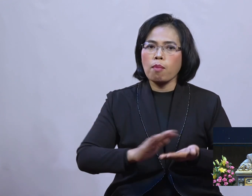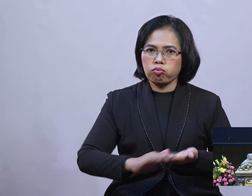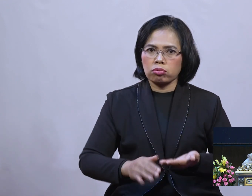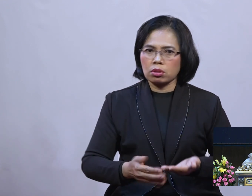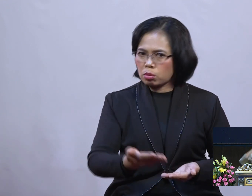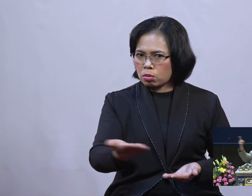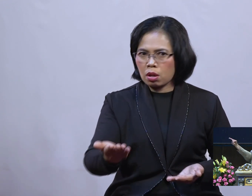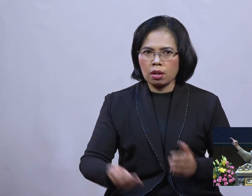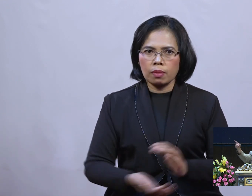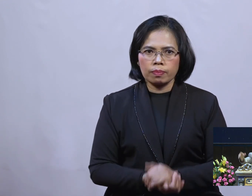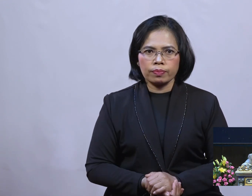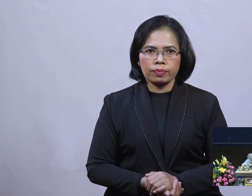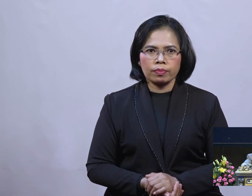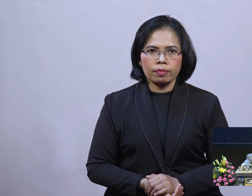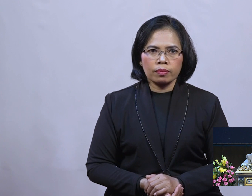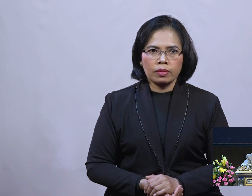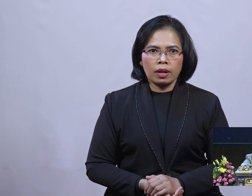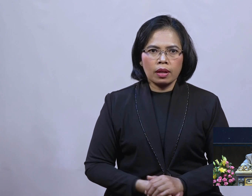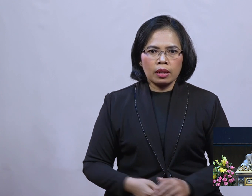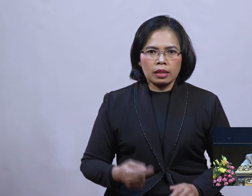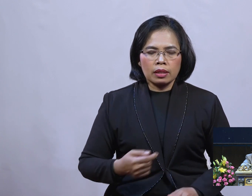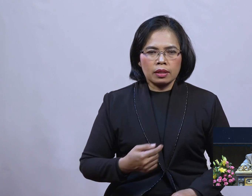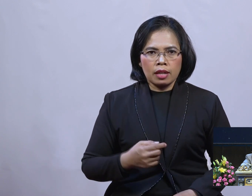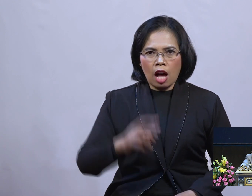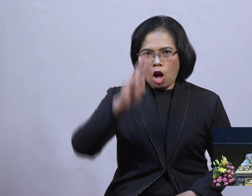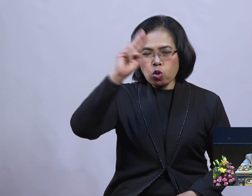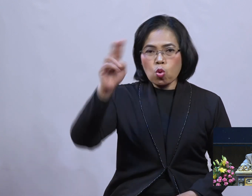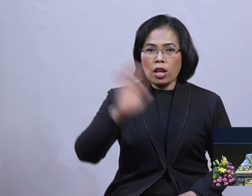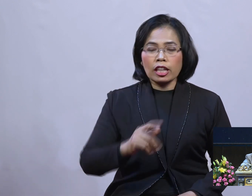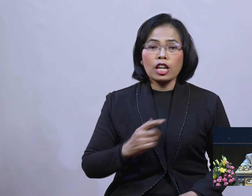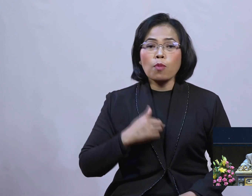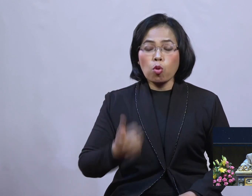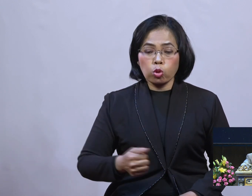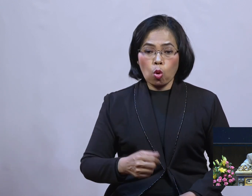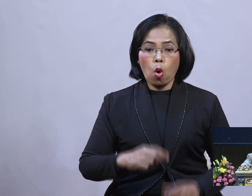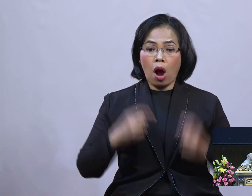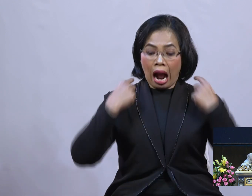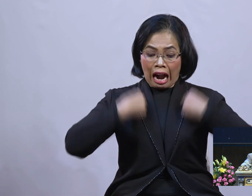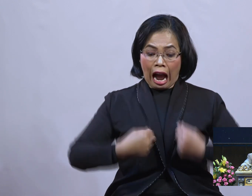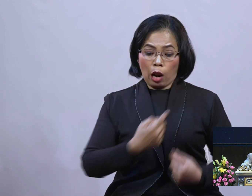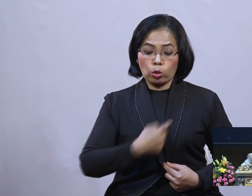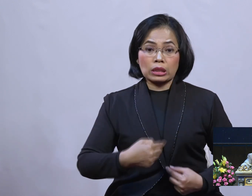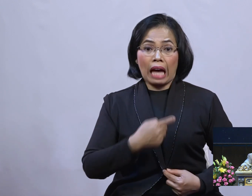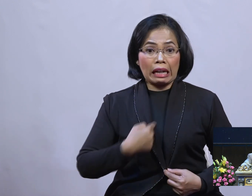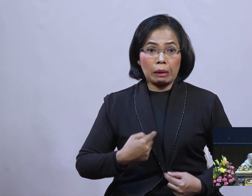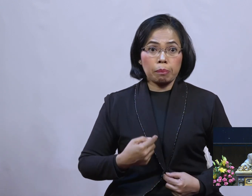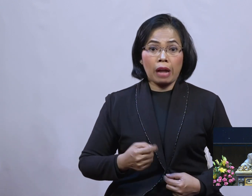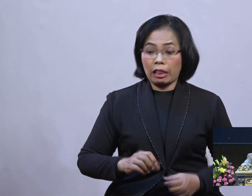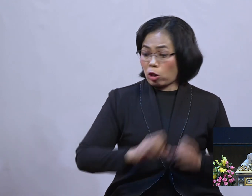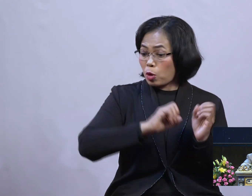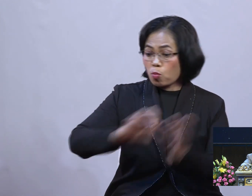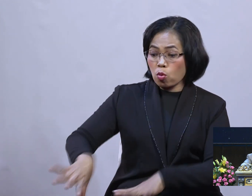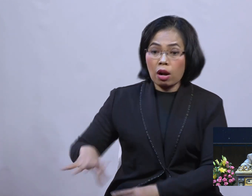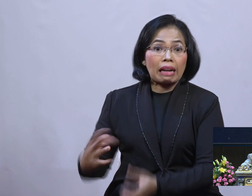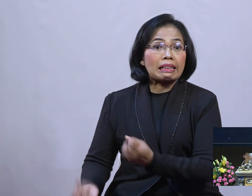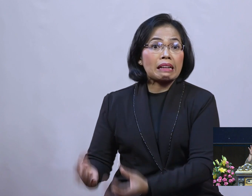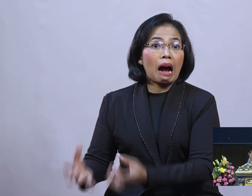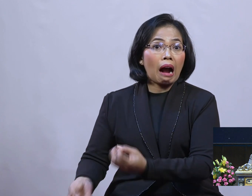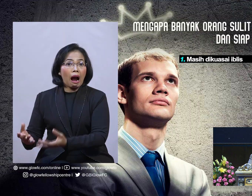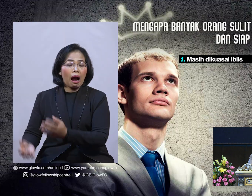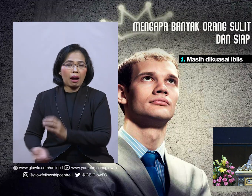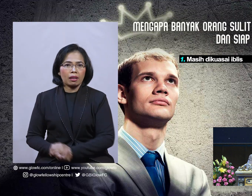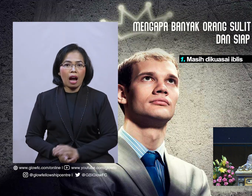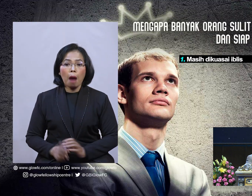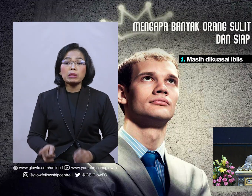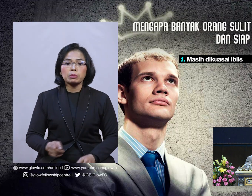aku nggak mau dengan kalung salib ku akhirnya aku dilemparkan ke neraka Hai aku nggak mau Jangan jabatanku sebagai penatua jadi aku dilempar ke neraka